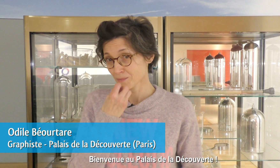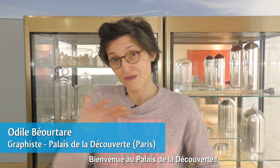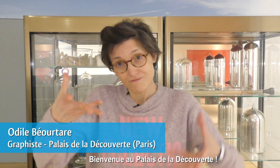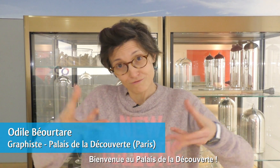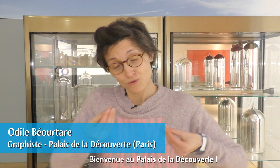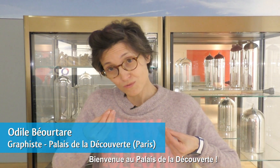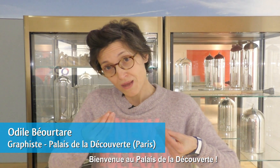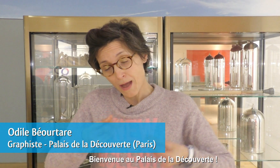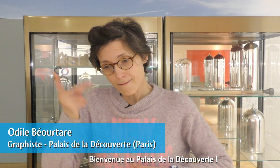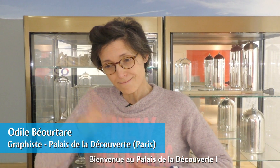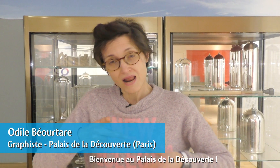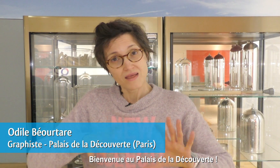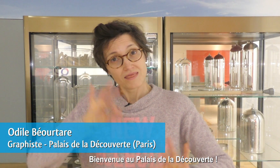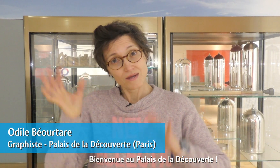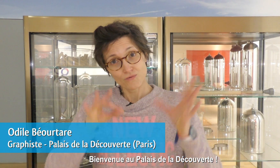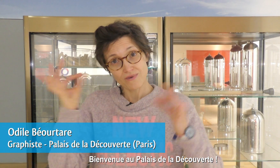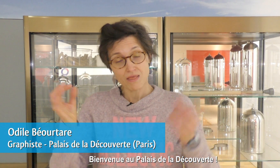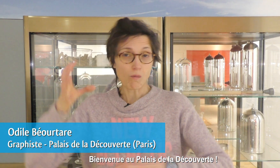Le Lutetium